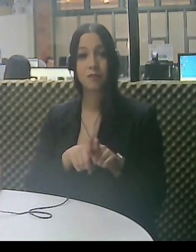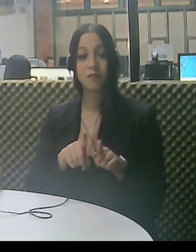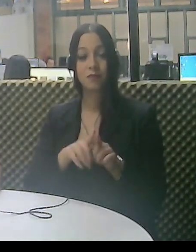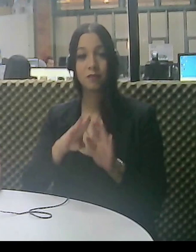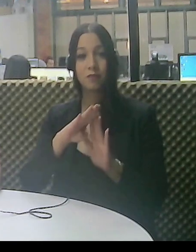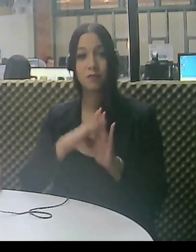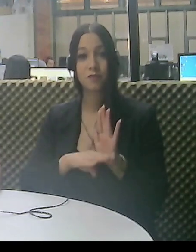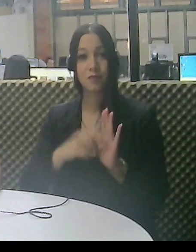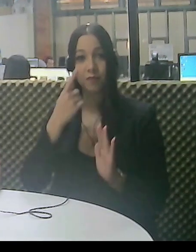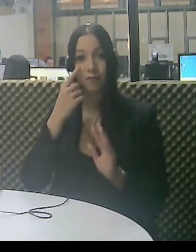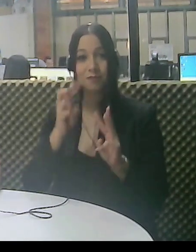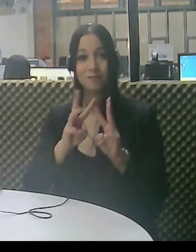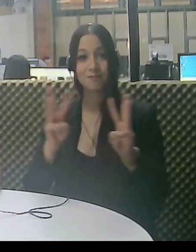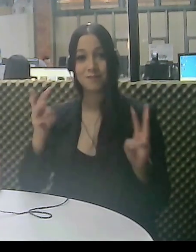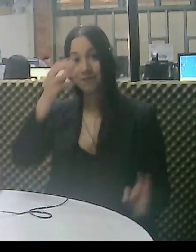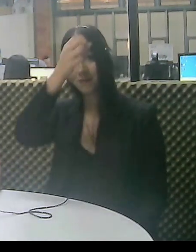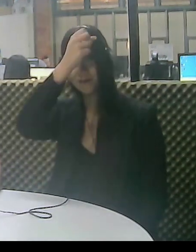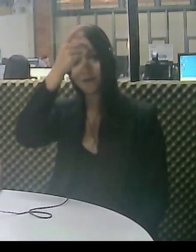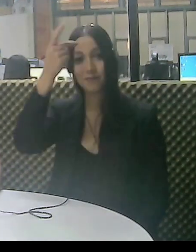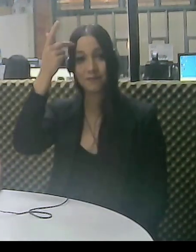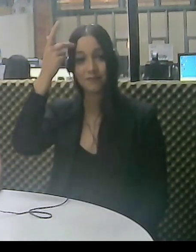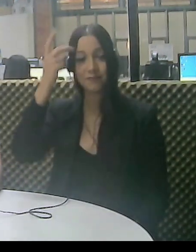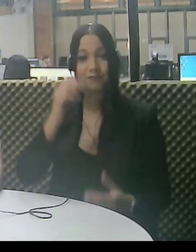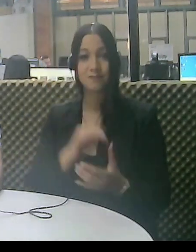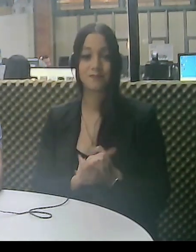ser conferida no portal da Prefeitura.